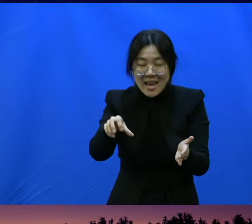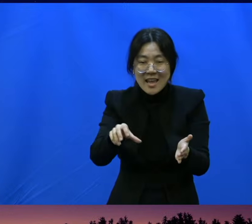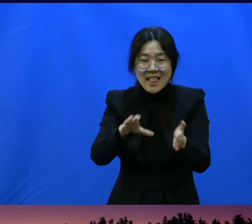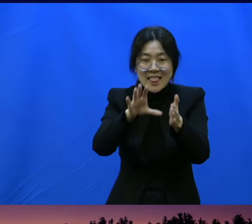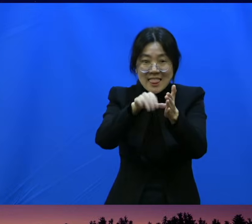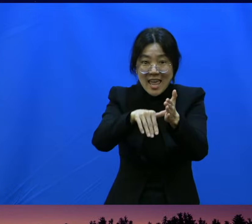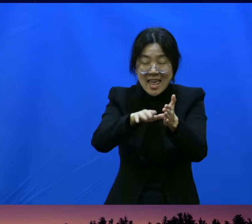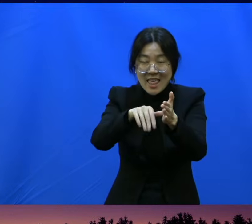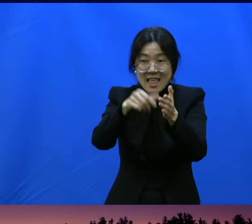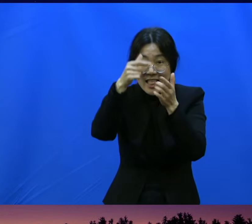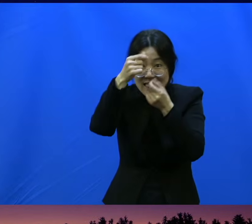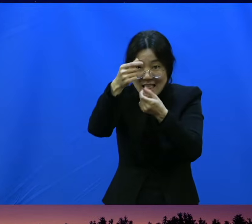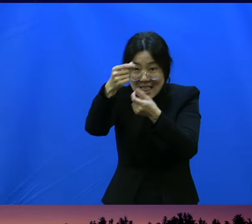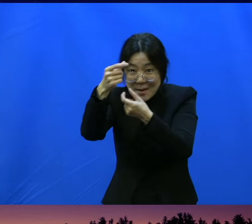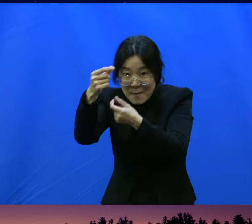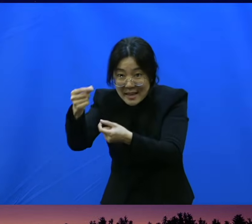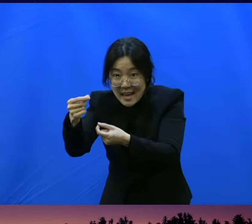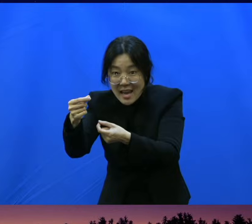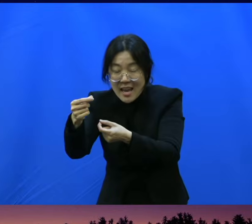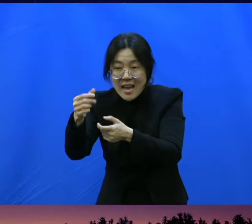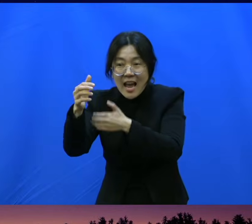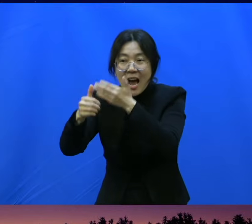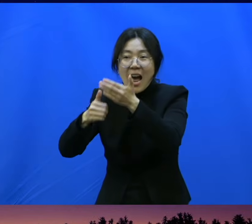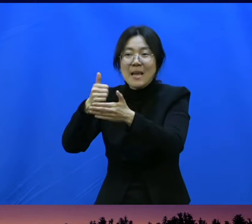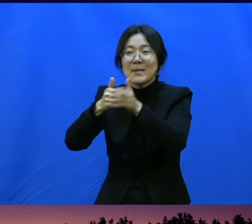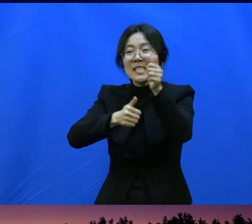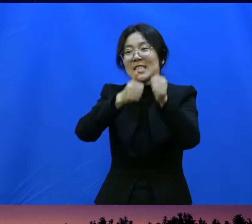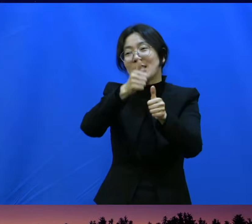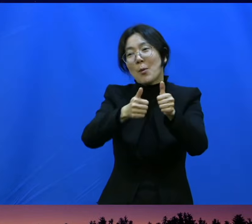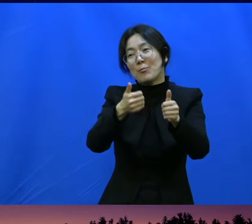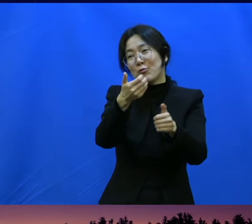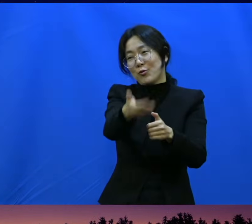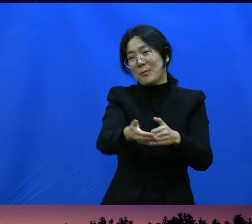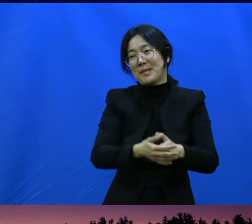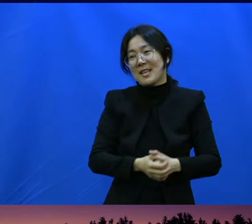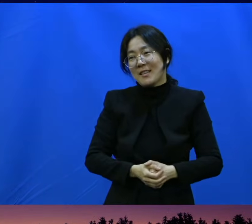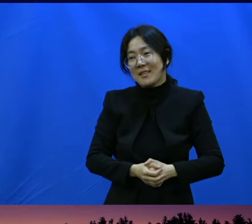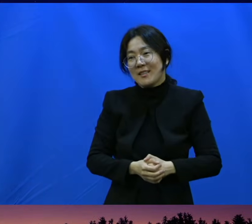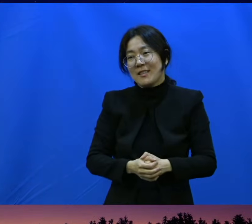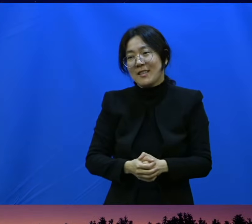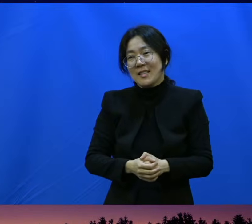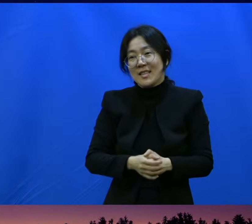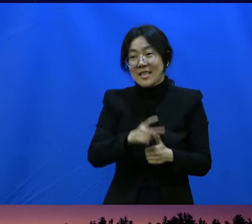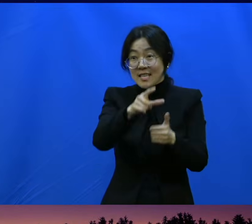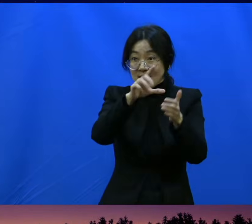아둘람 굴은 시험의 장소예요. 다윗은 그곳에서 하나님의 사람으로 준비될 수 있었습니다.